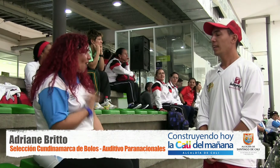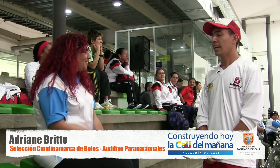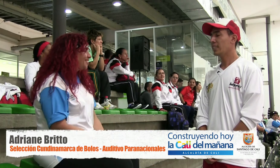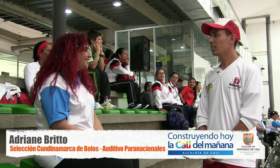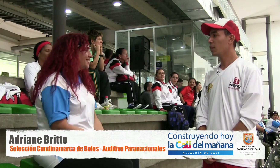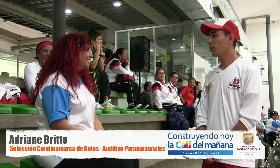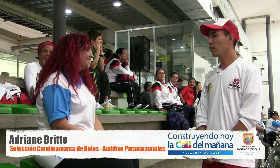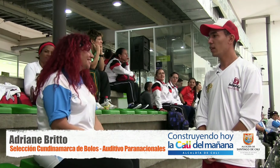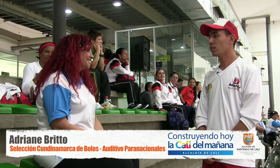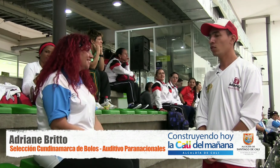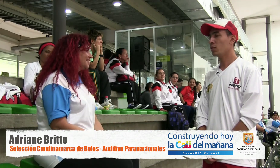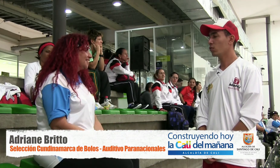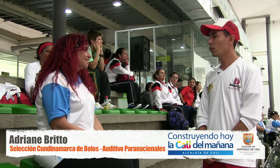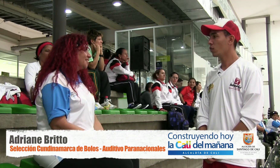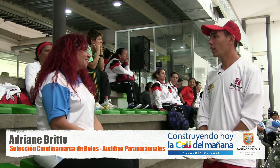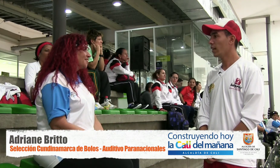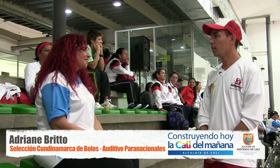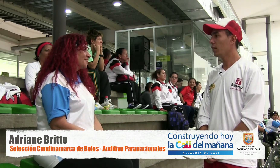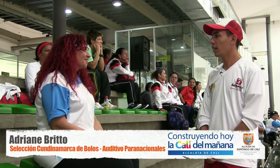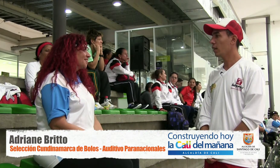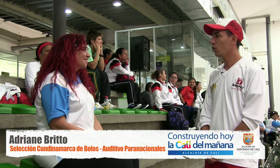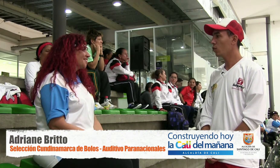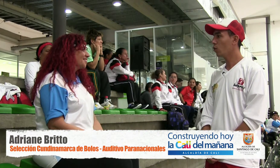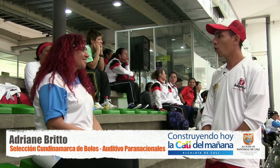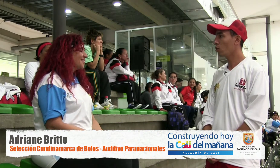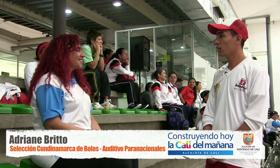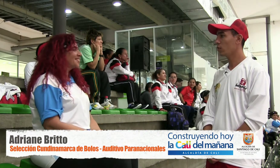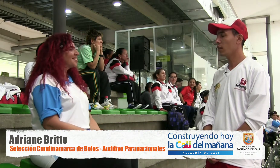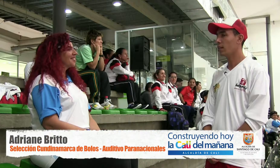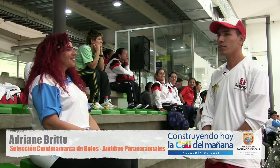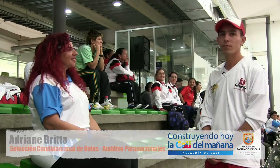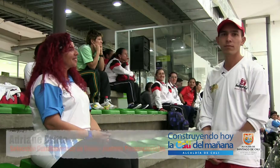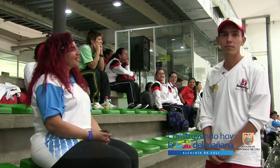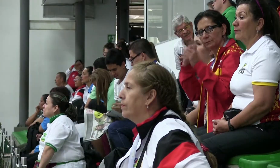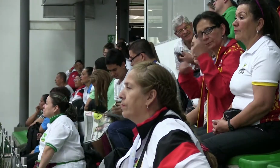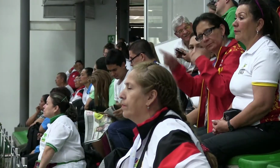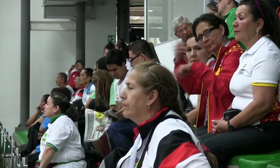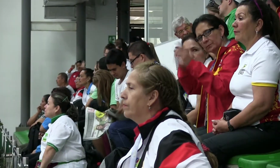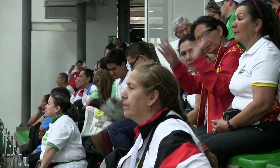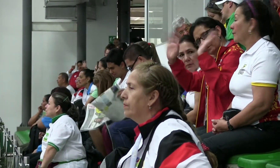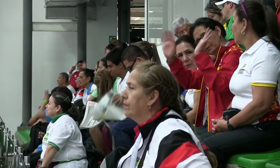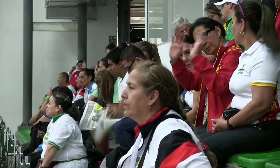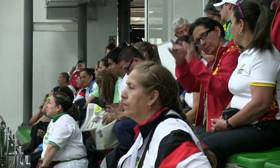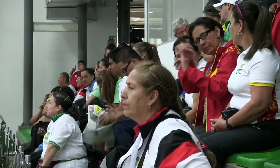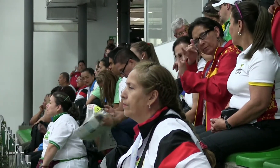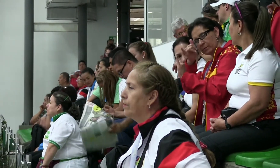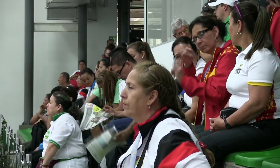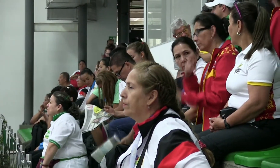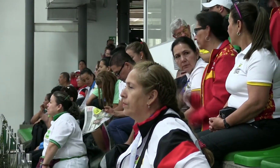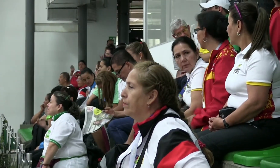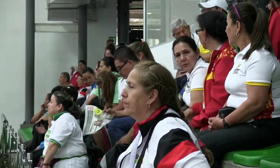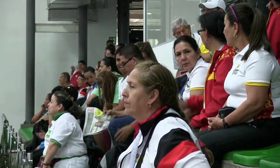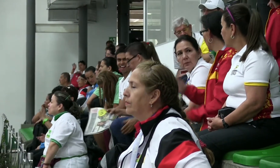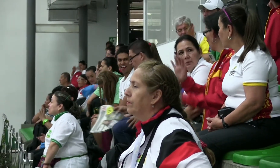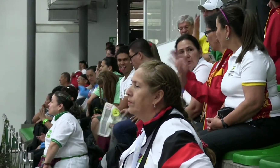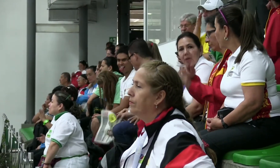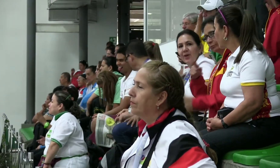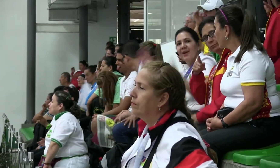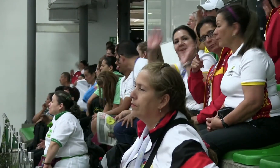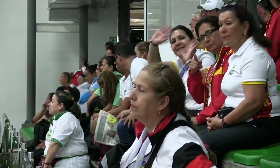Ese siempre había sido mi sueño, ganar la medalla de oro en los huevos nacionales. Ella se ha sentido muy contenta, muy feliz, la comida